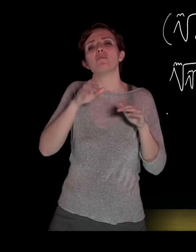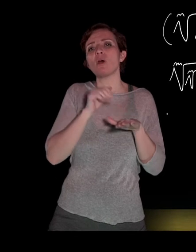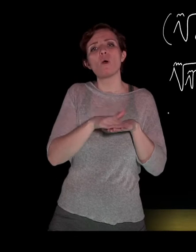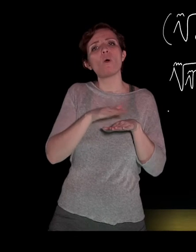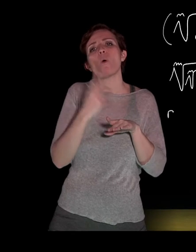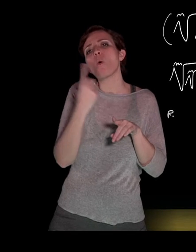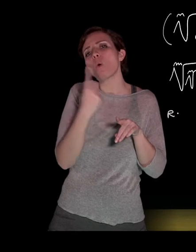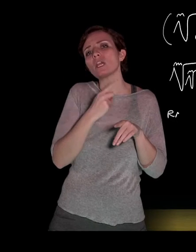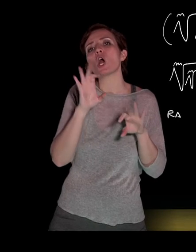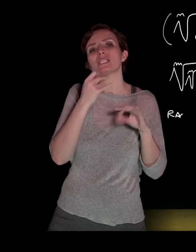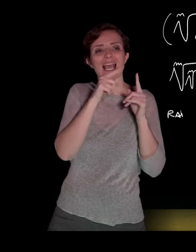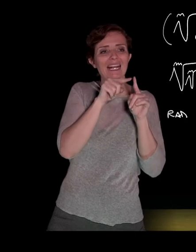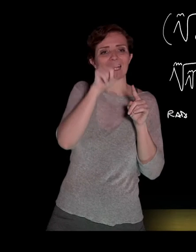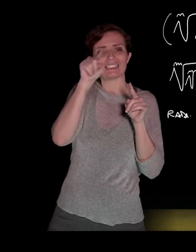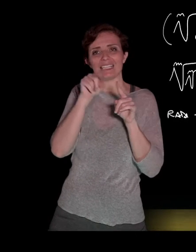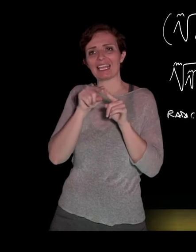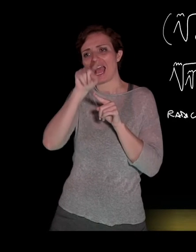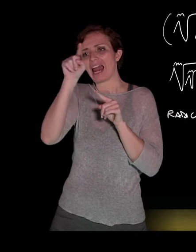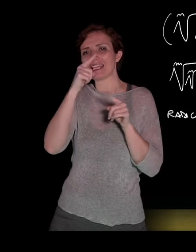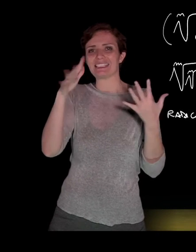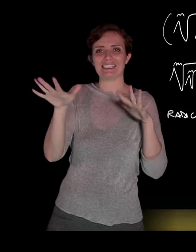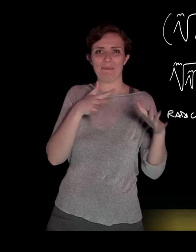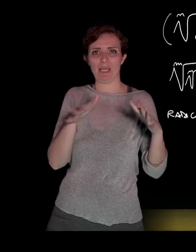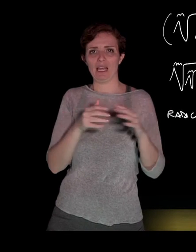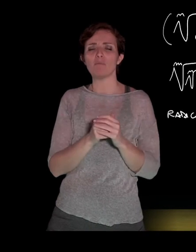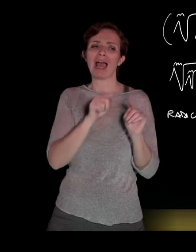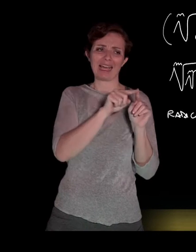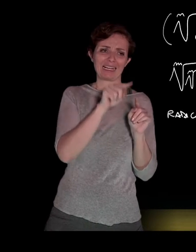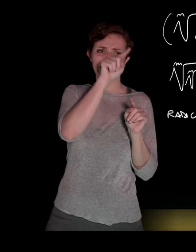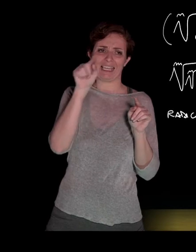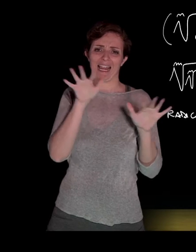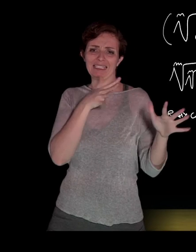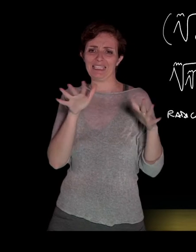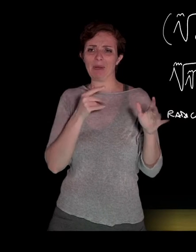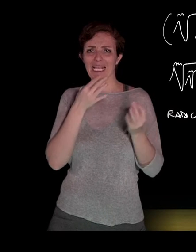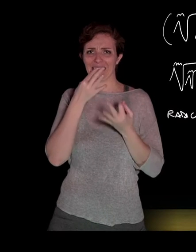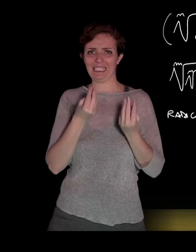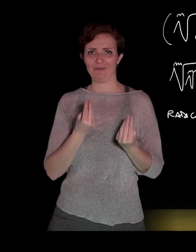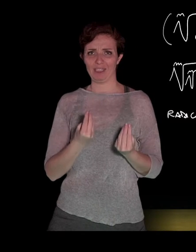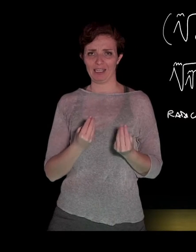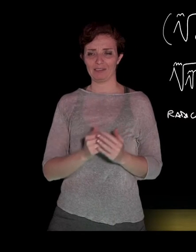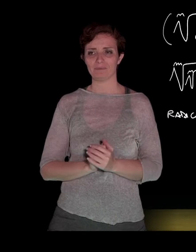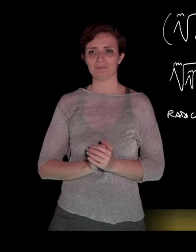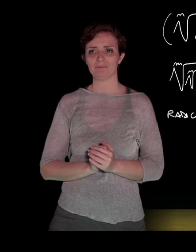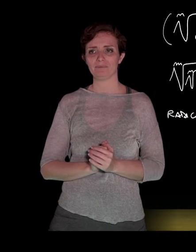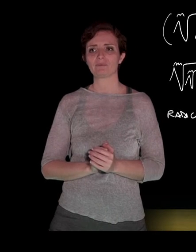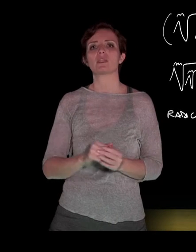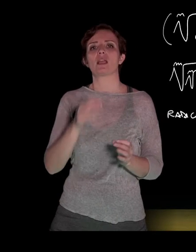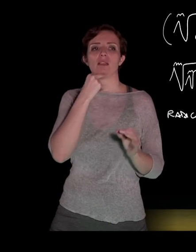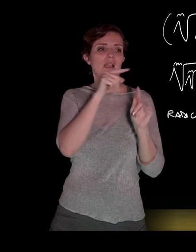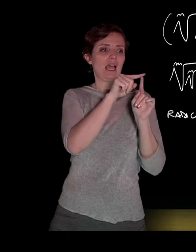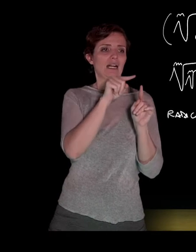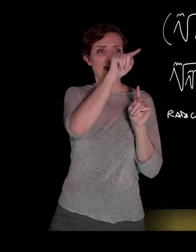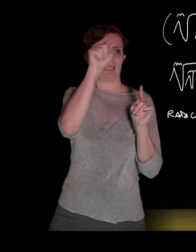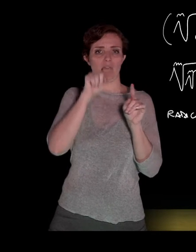cos'è nulla di calais simile quindi quando è che due radicali si dicono simili due radicali